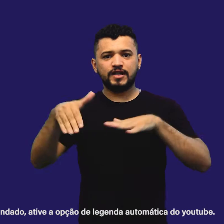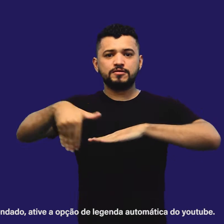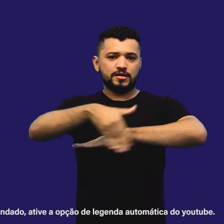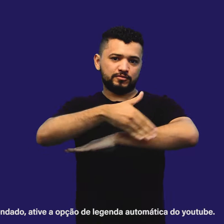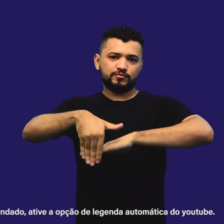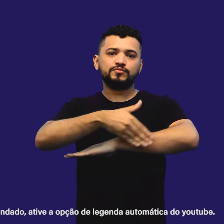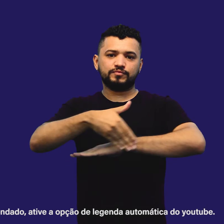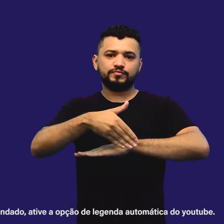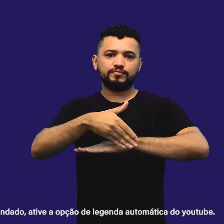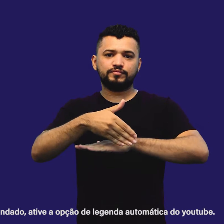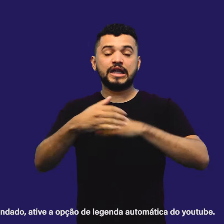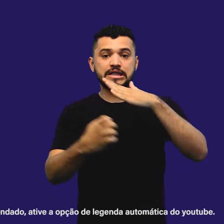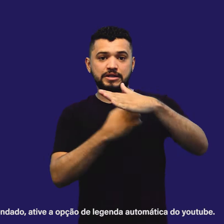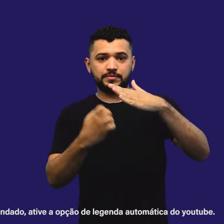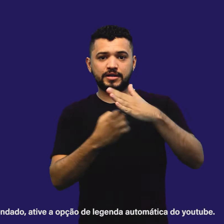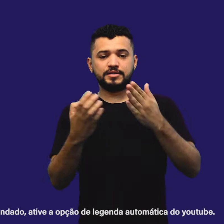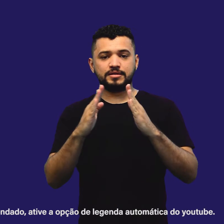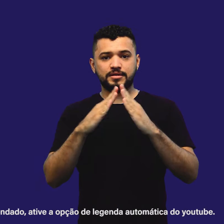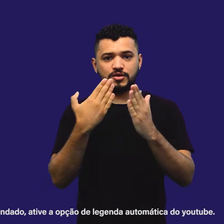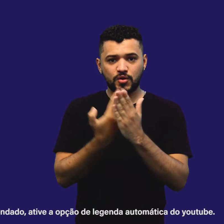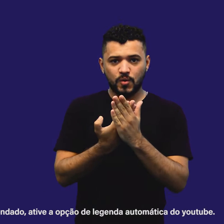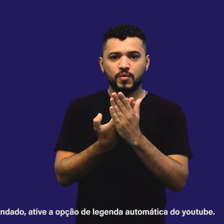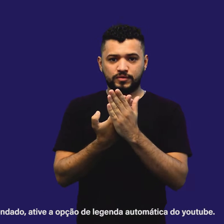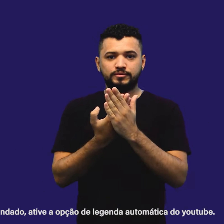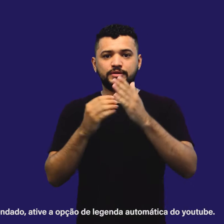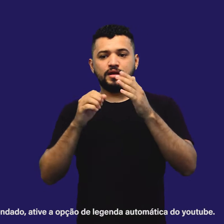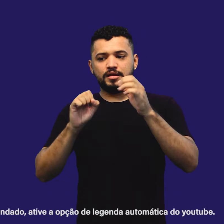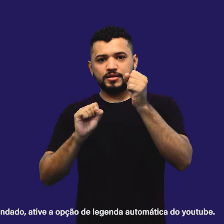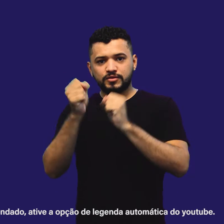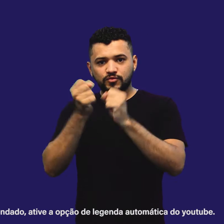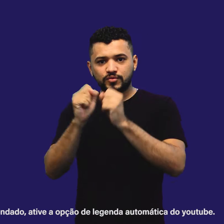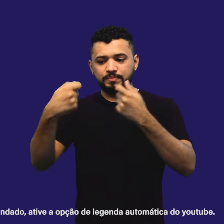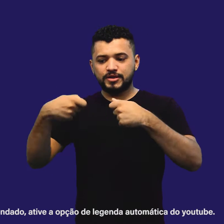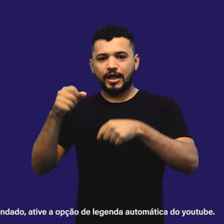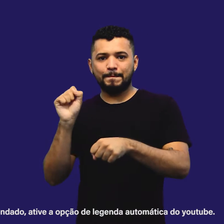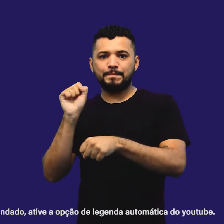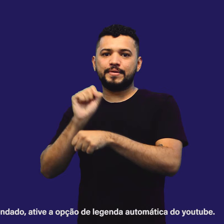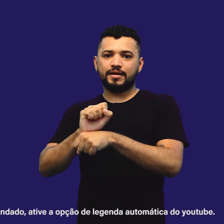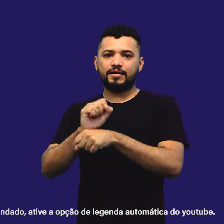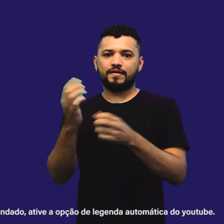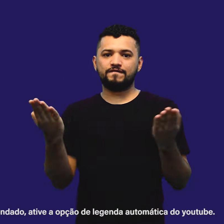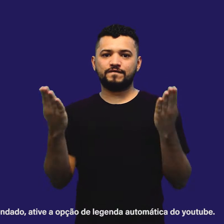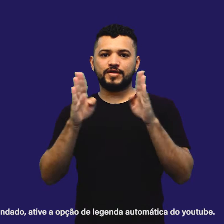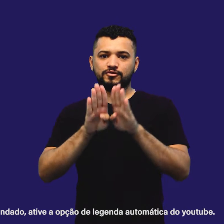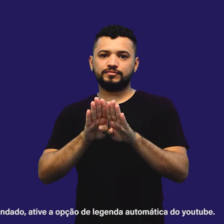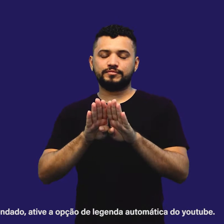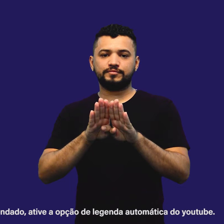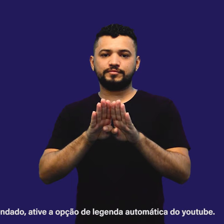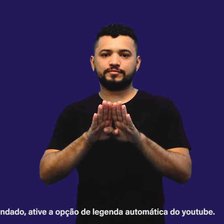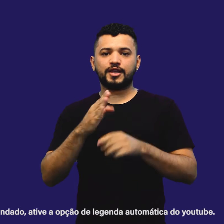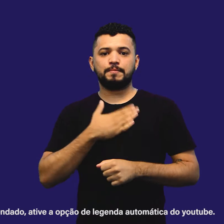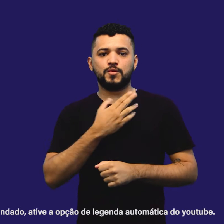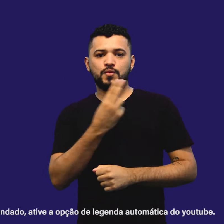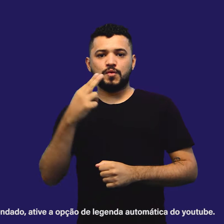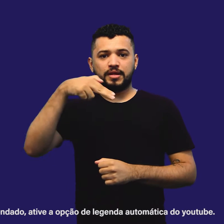pessoas, o comércio, as escolas e alguns setores da indústria paralisaram as atividades. Eu sou a